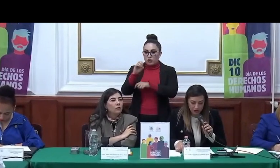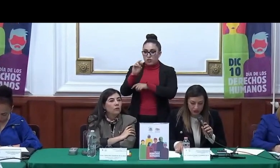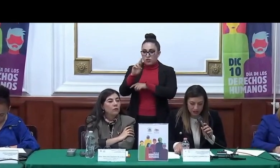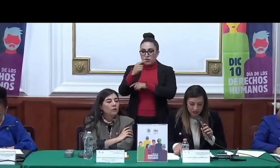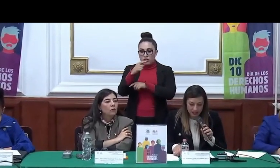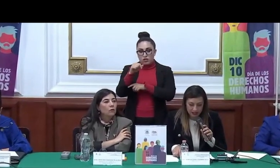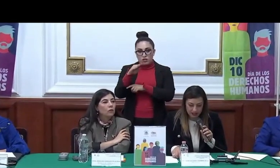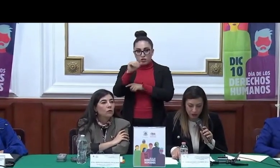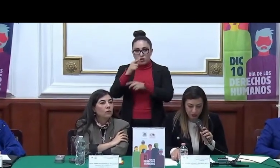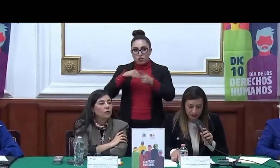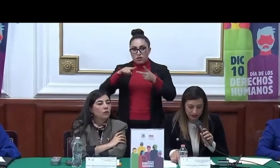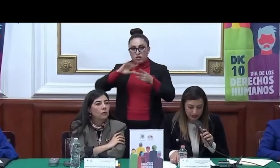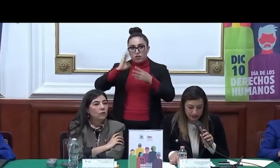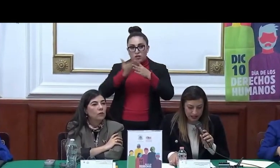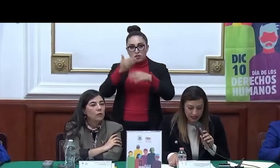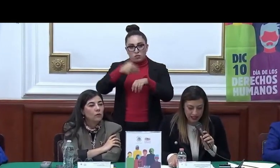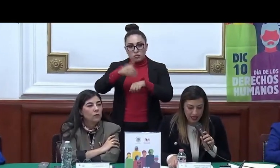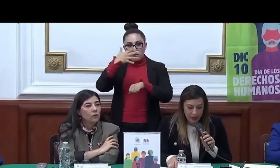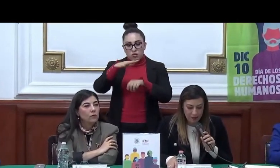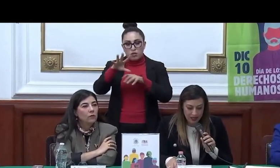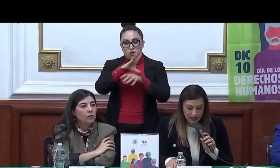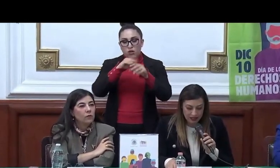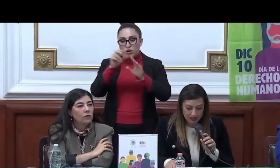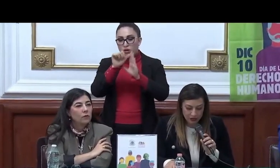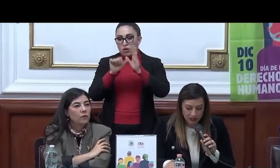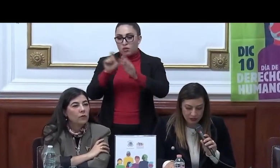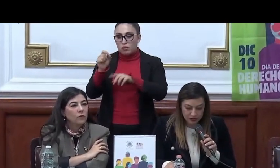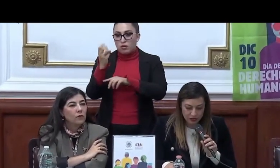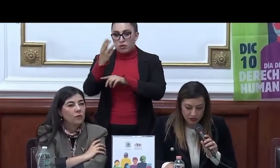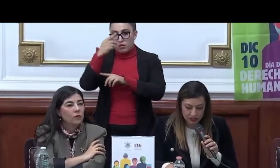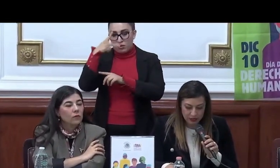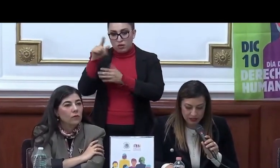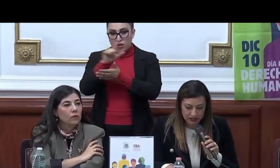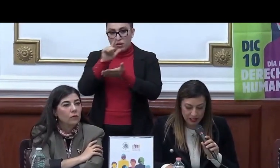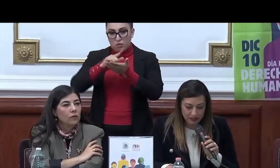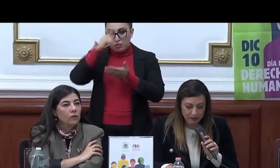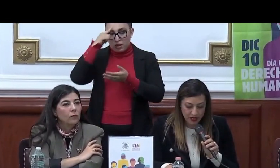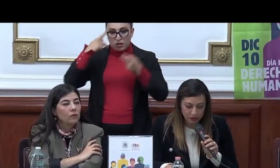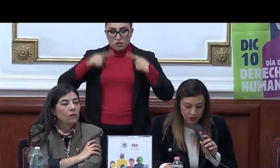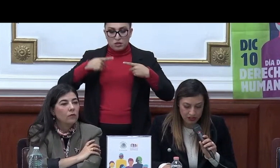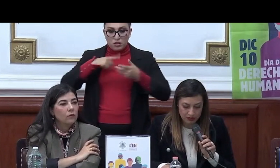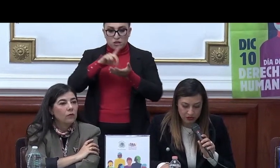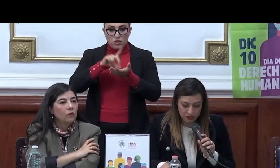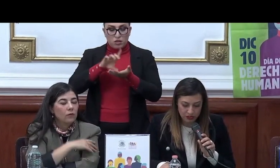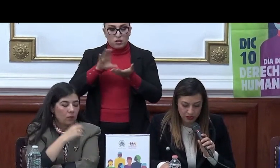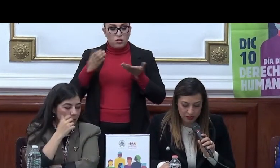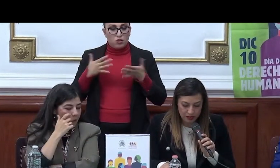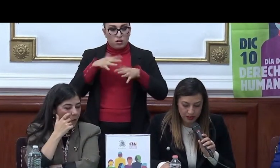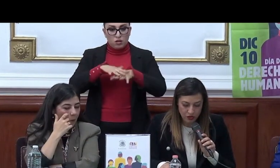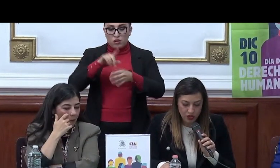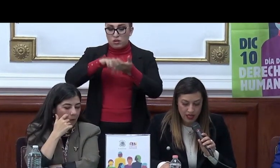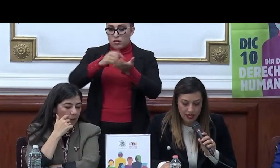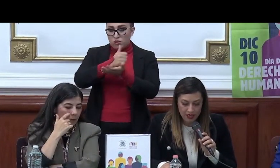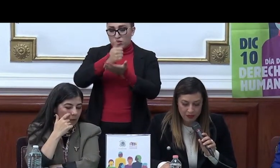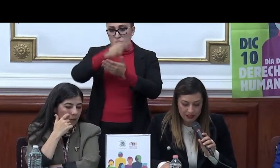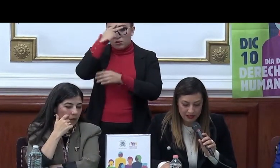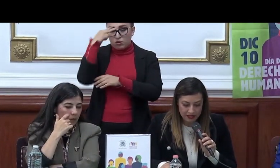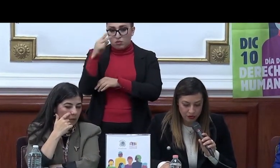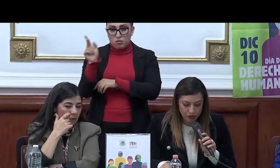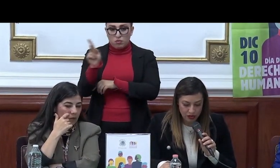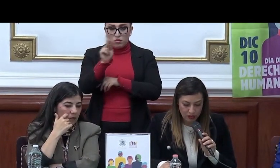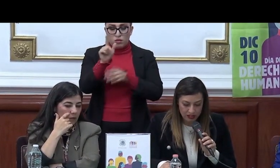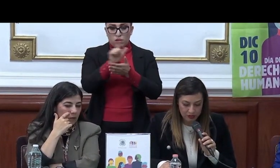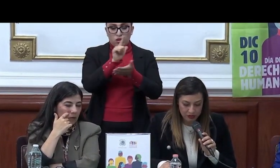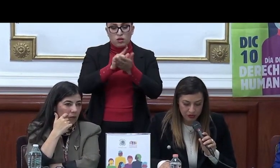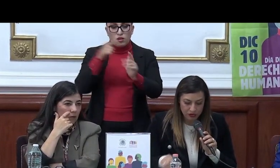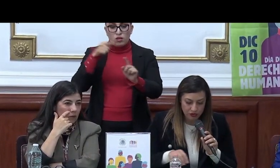una fracción décima al artículo 23 de la Ley para la Integración de las Personas con Discapacidad, ambos ordenamientos de la Ciudad de México, en materia de